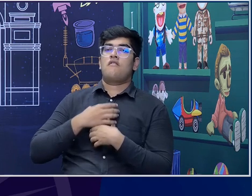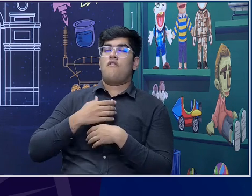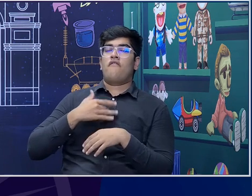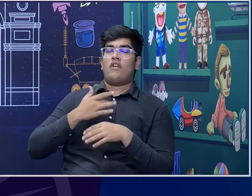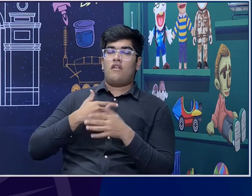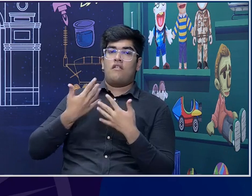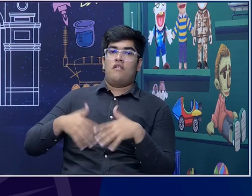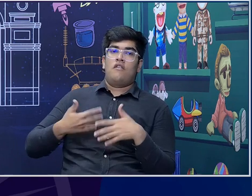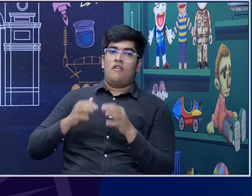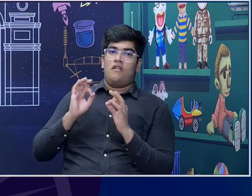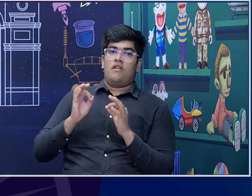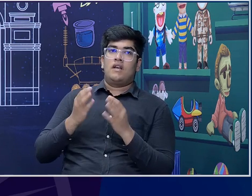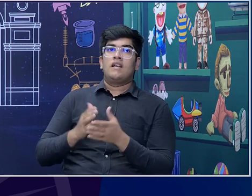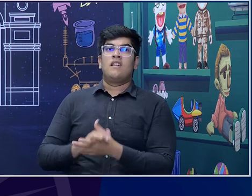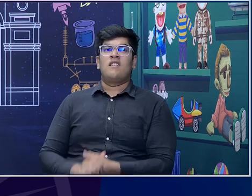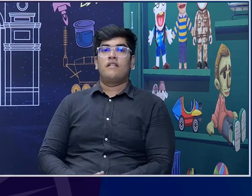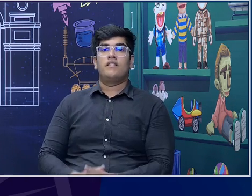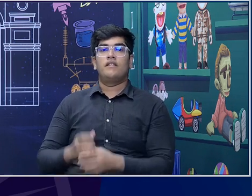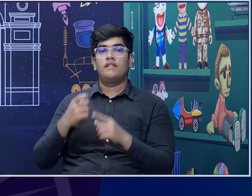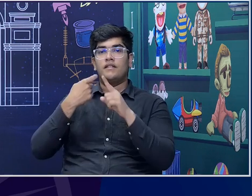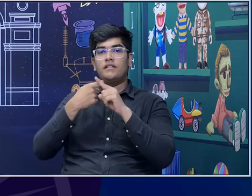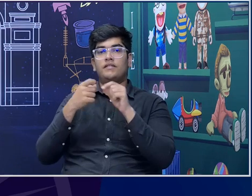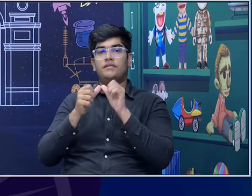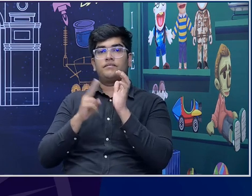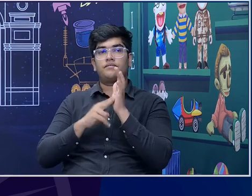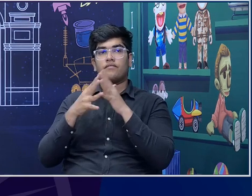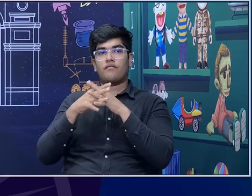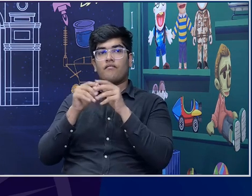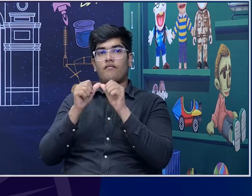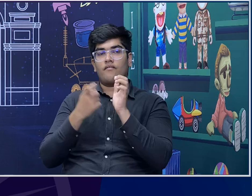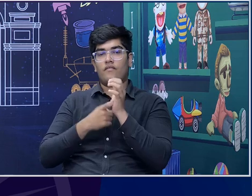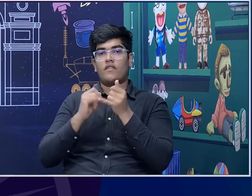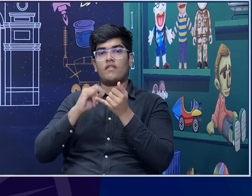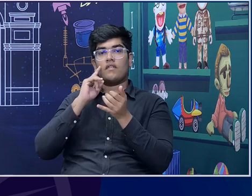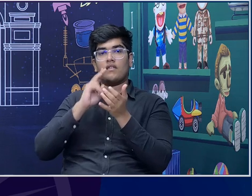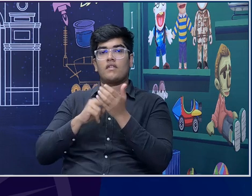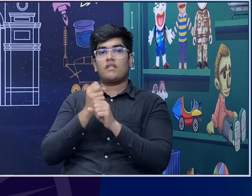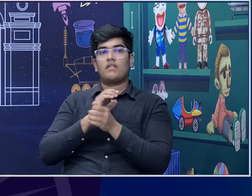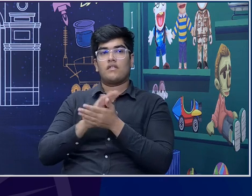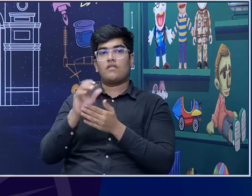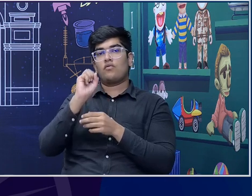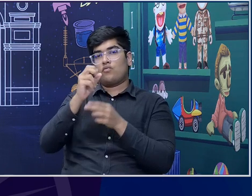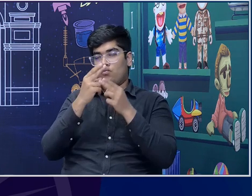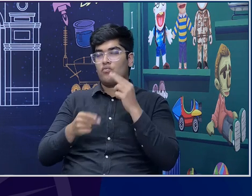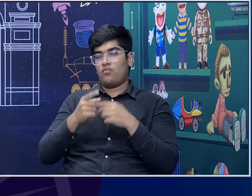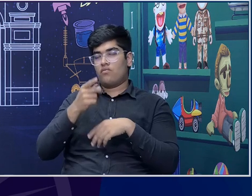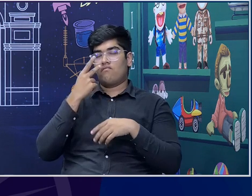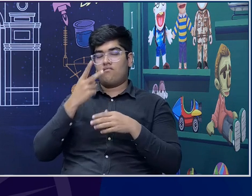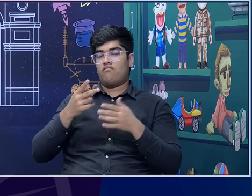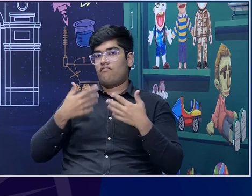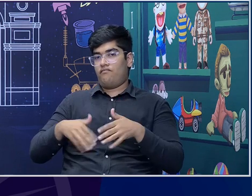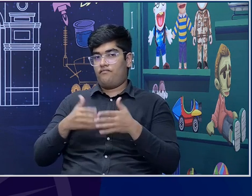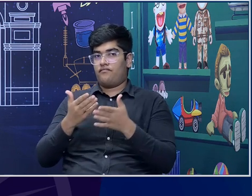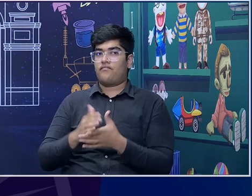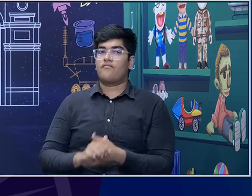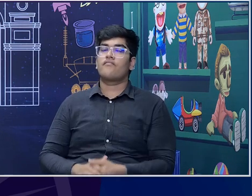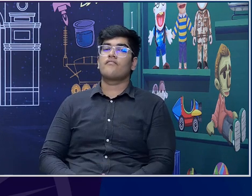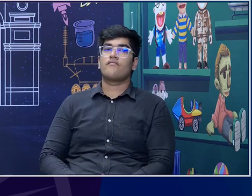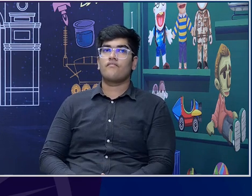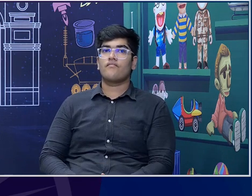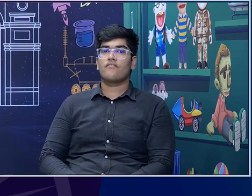बिल्कुल मैम कवर सिंग जी कहानी तो बहुत ही प्रेर्णा दायक है वो परिश्रमी तो थे ही बहादूर भी बहुत थे मैम